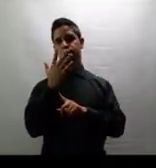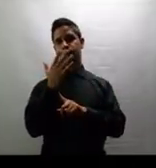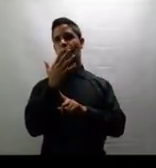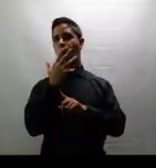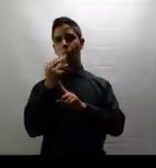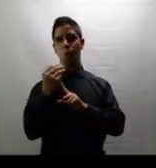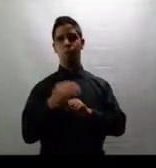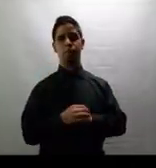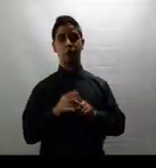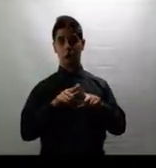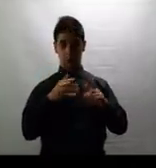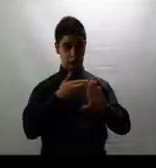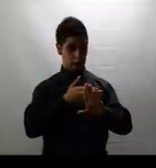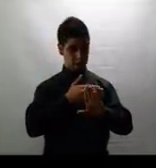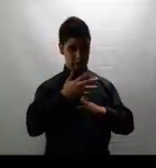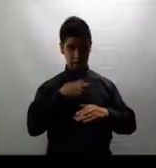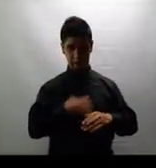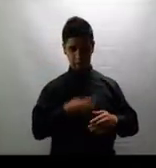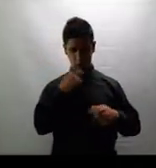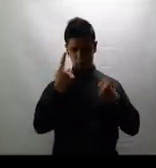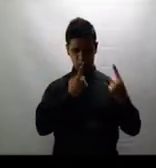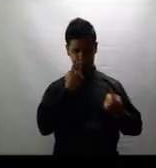el deseo